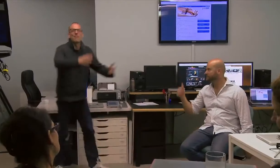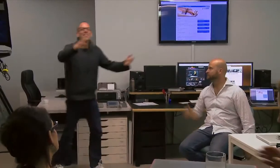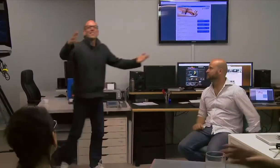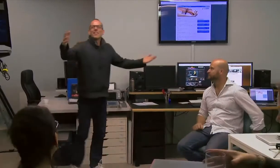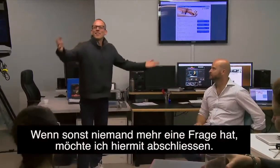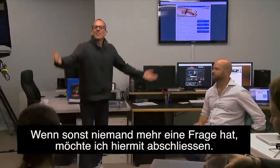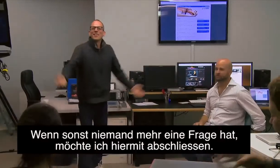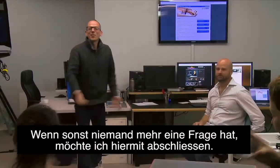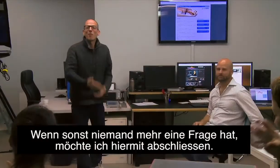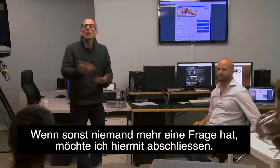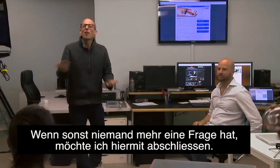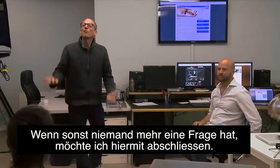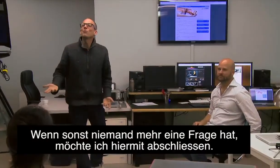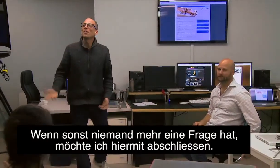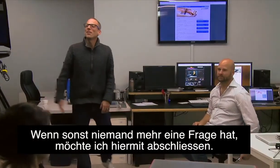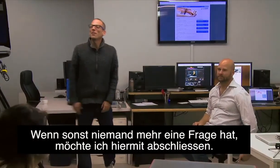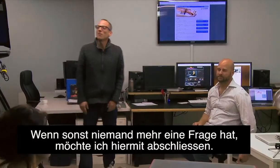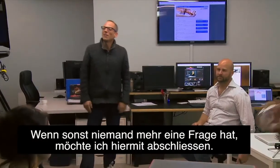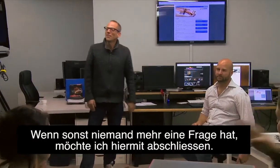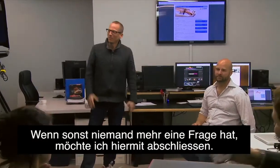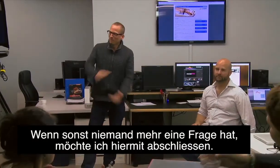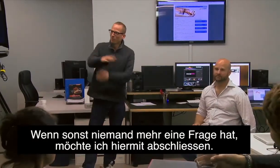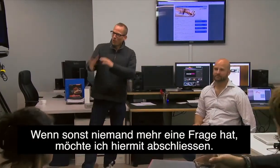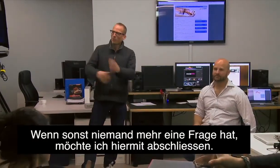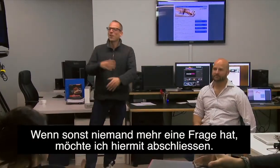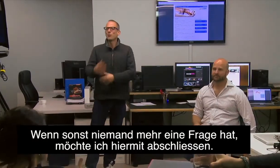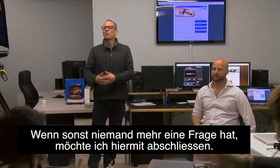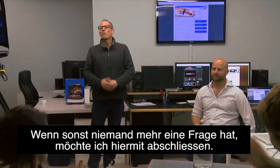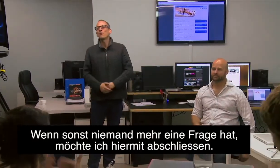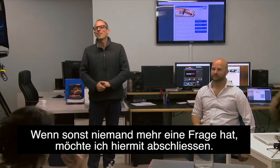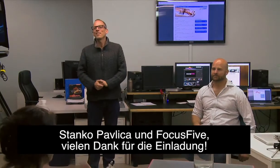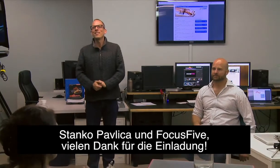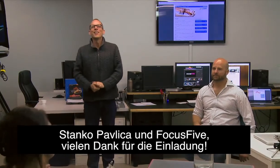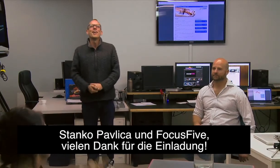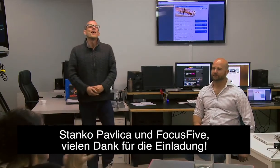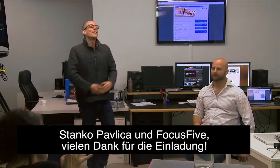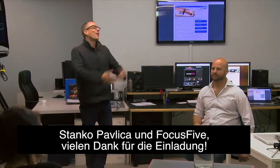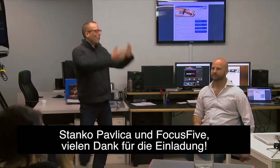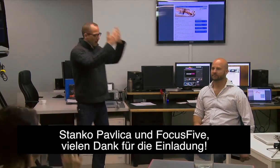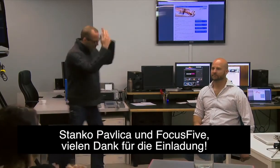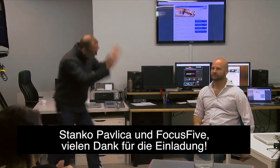Wenn ja, super. Nicht nach Bedarf ist, würde ich hiermit für euch einen Schlusspunkt setzen. Stanko Palca,